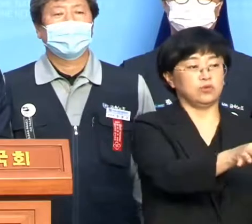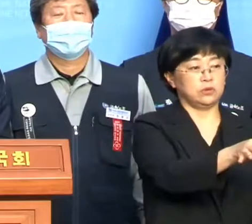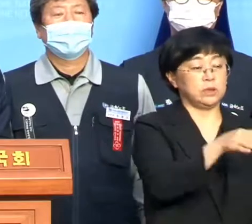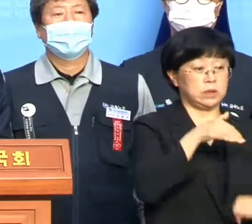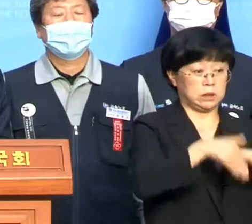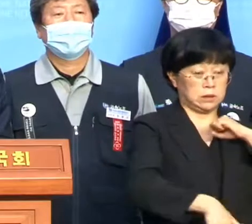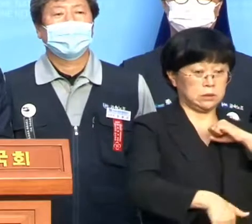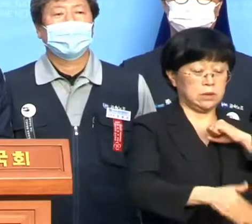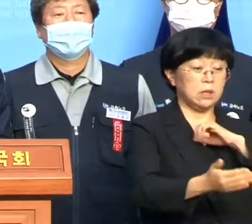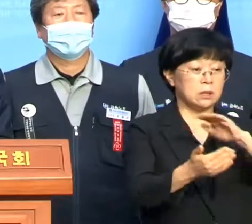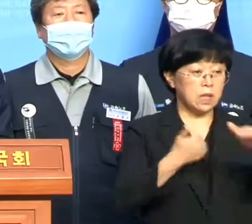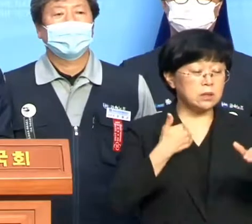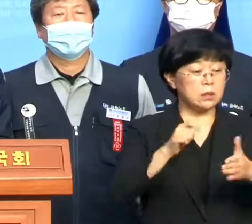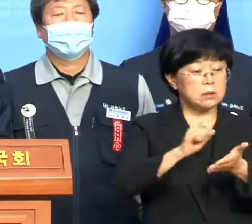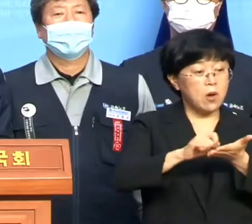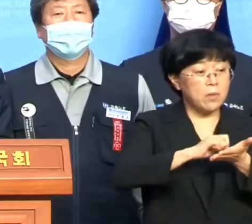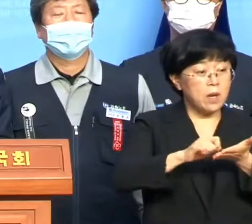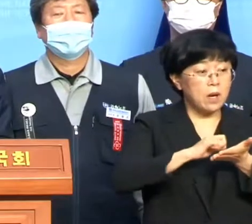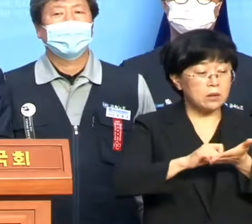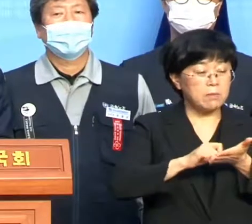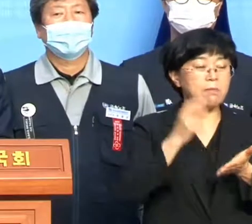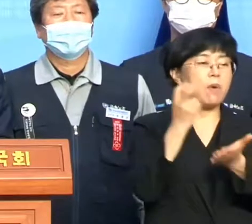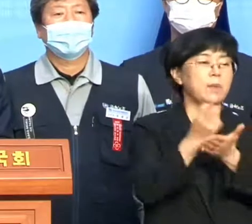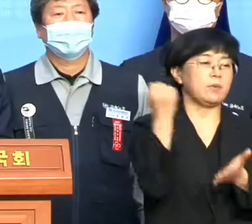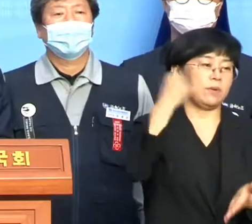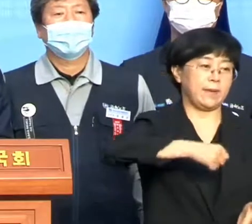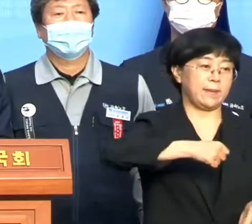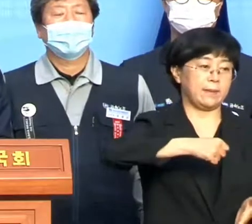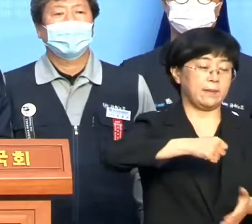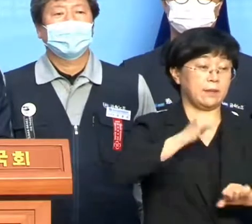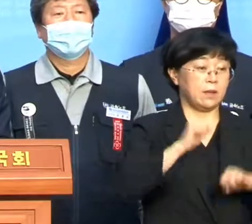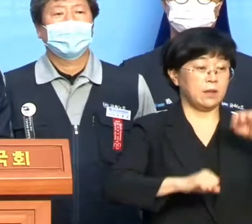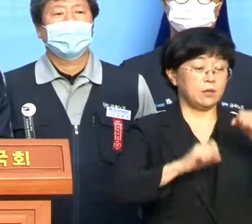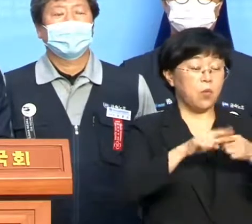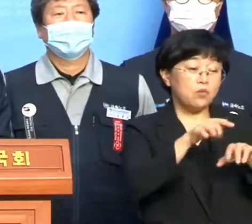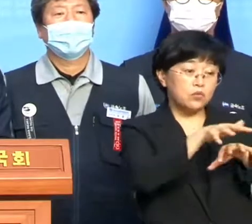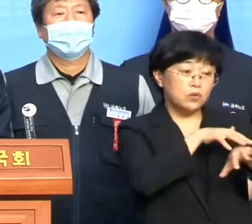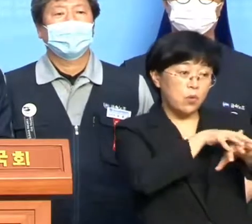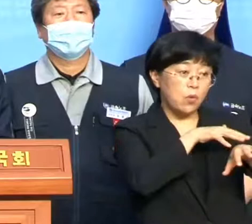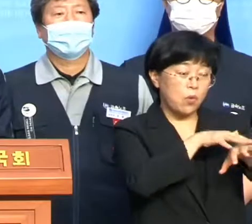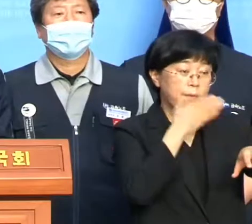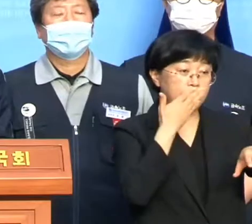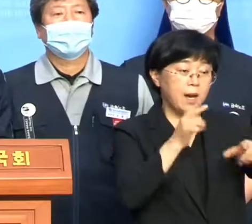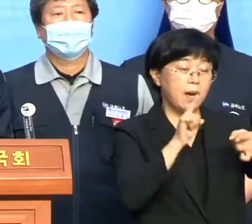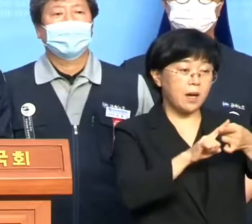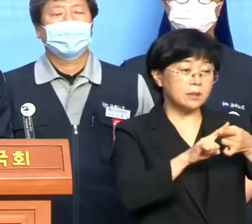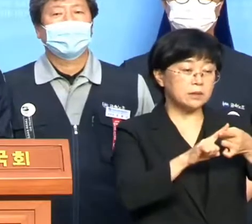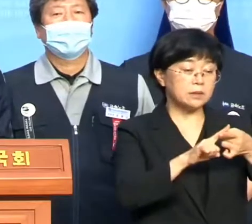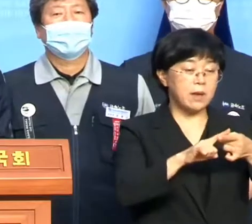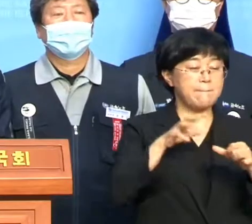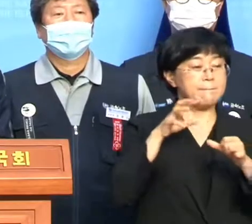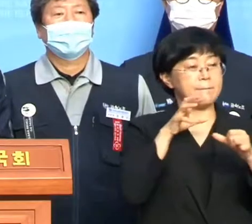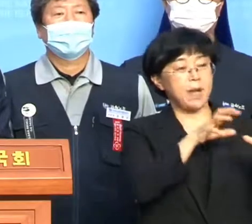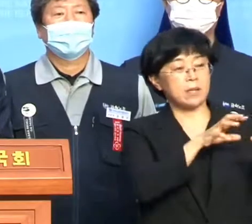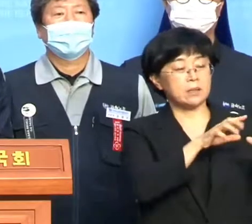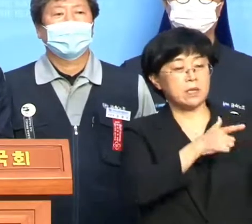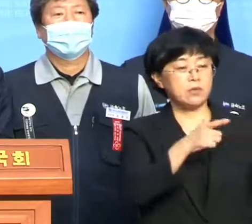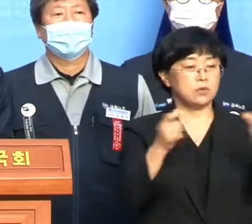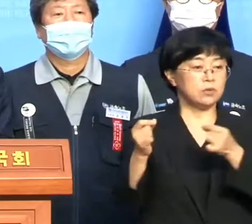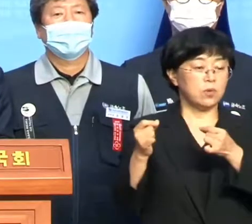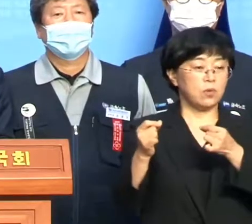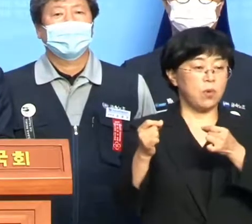사전 서면 발급 의무 입안 행위 그리고 구조조정 대상이 될 수도 있다고 겁박 하여 일률적으로